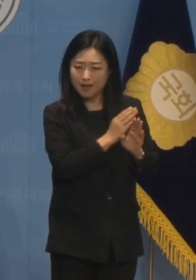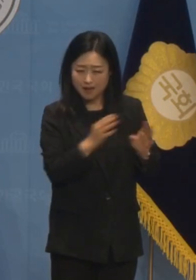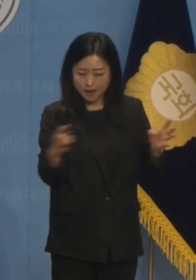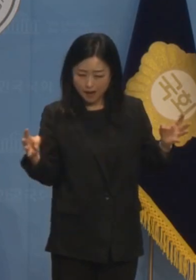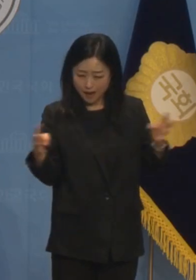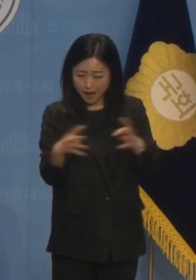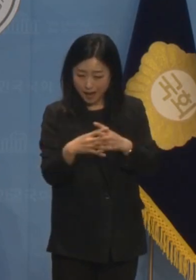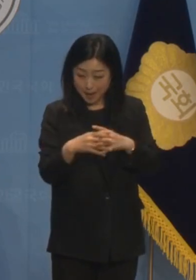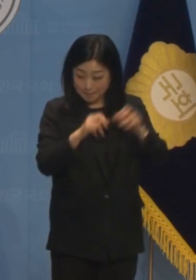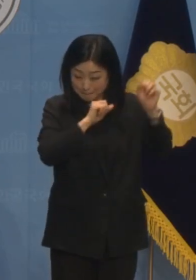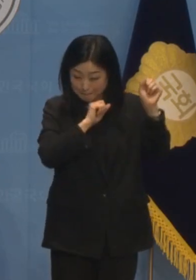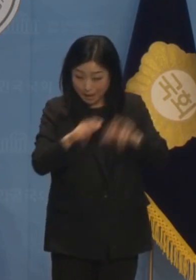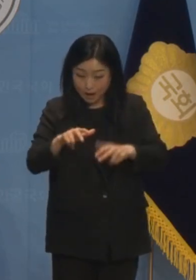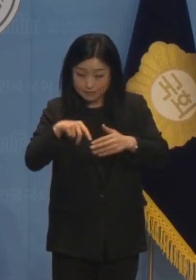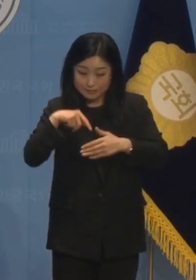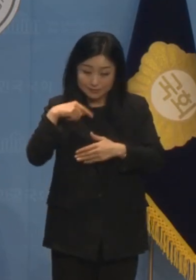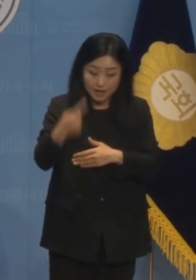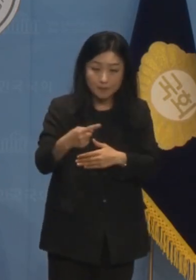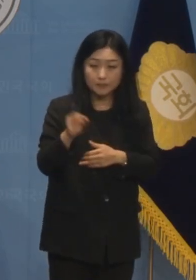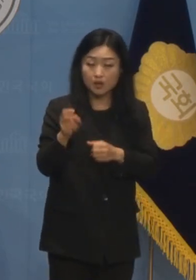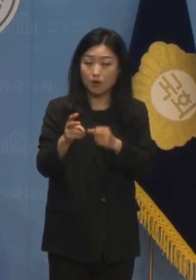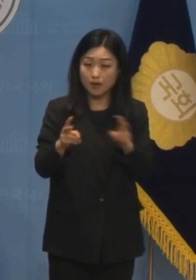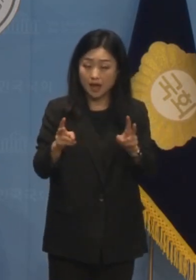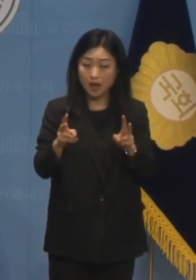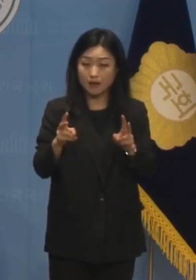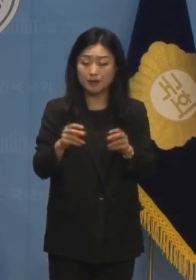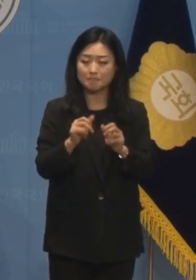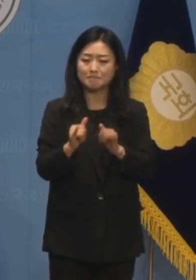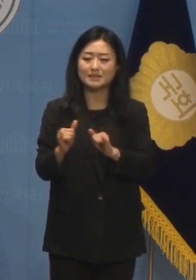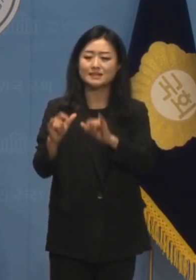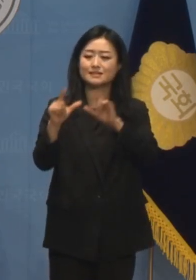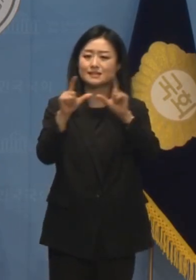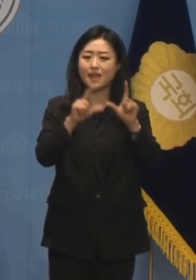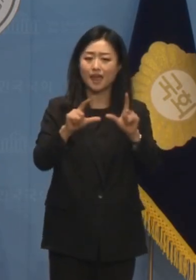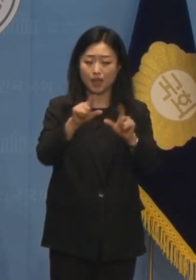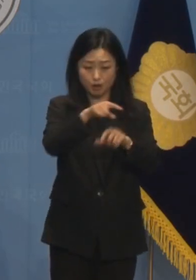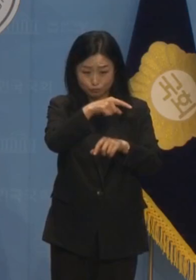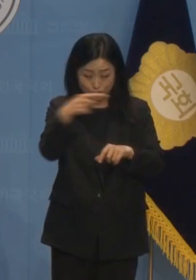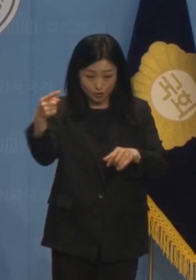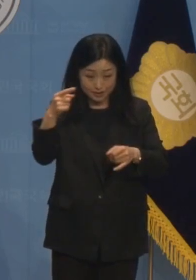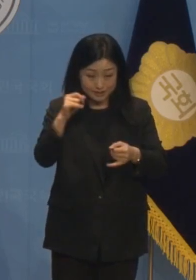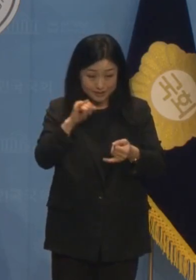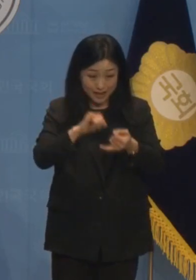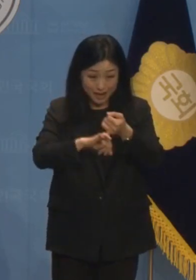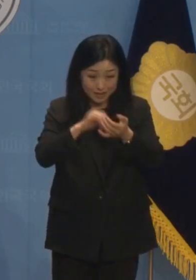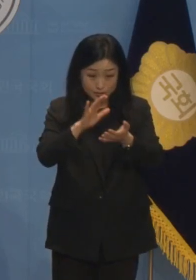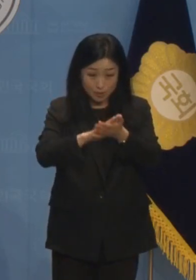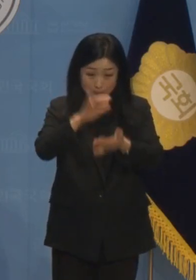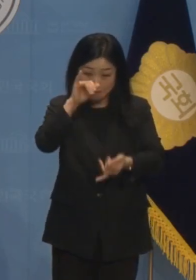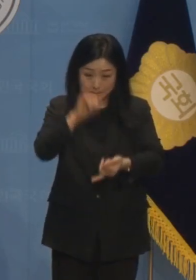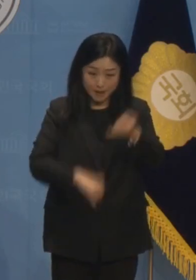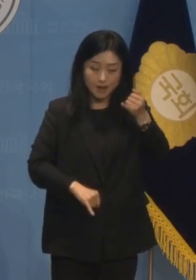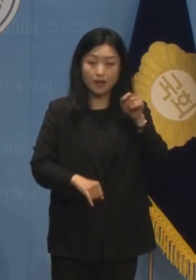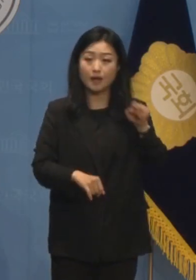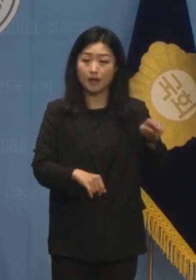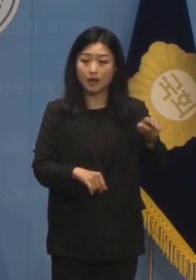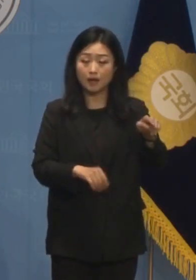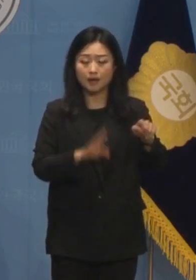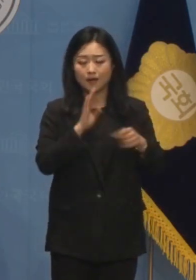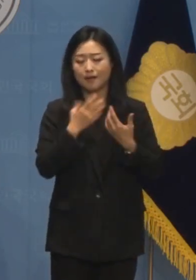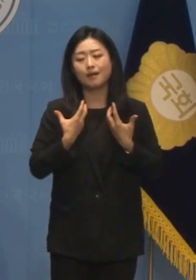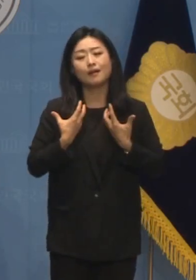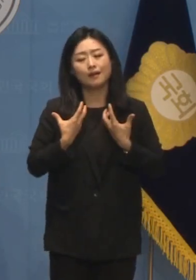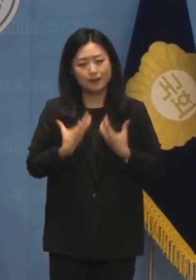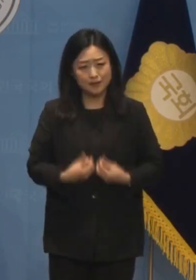잉크가 채 마르기도 전에 여야 합의로 민생을 우선하다 약속을 뒤집었습니다 허탈합니다